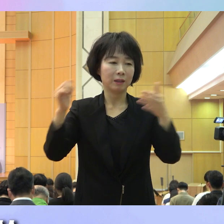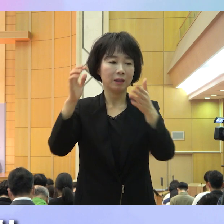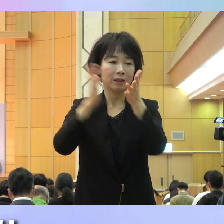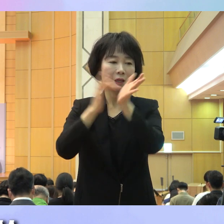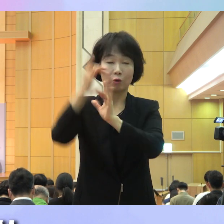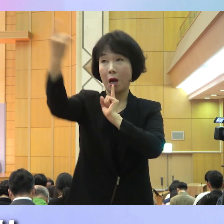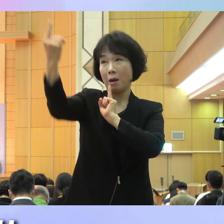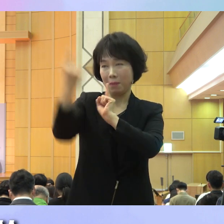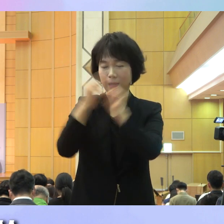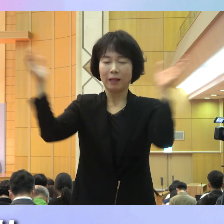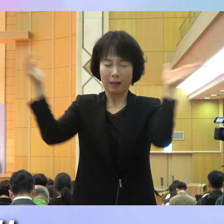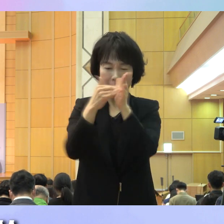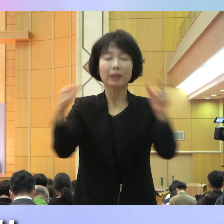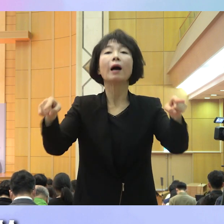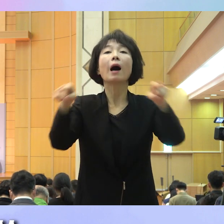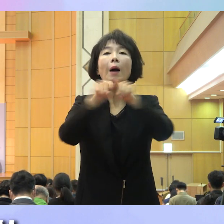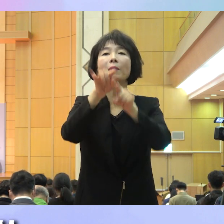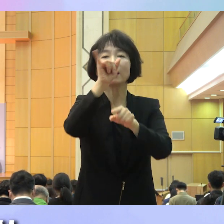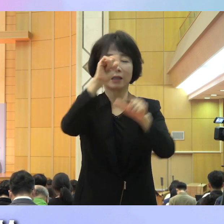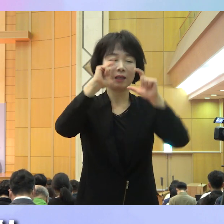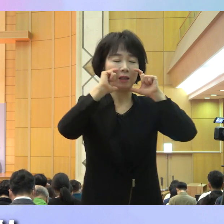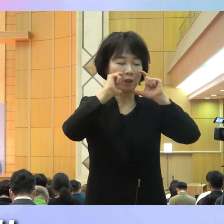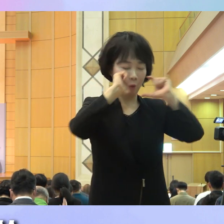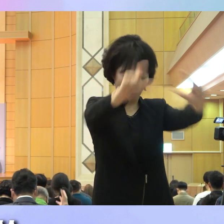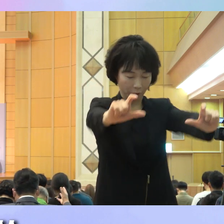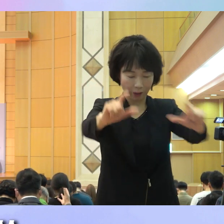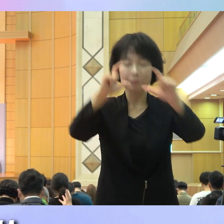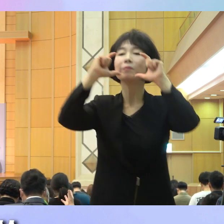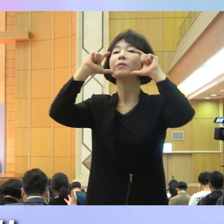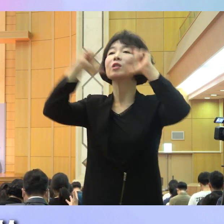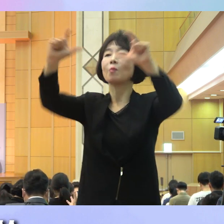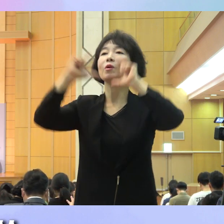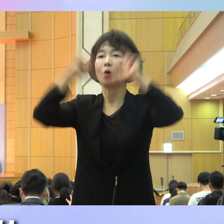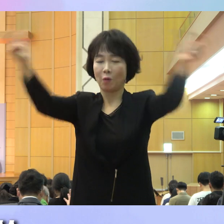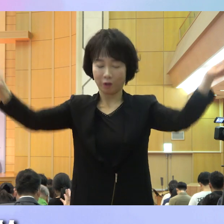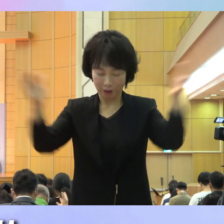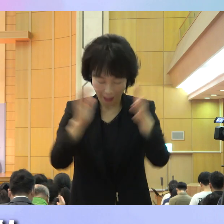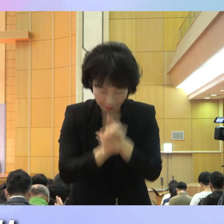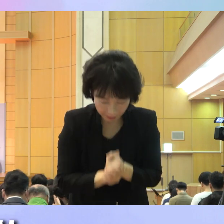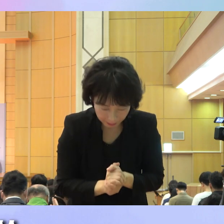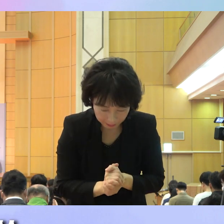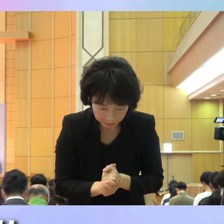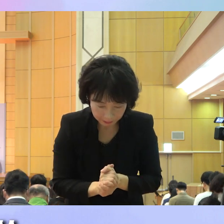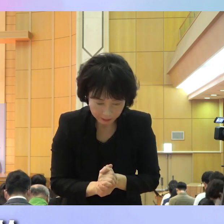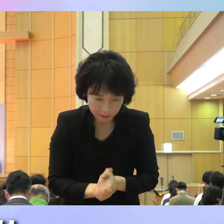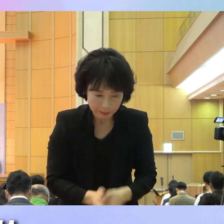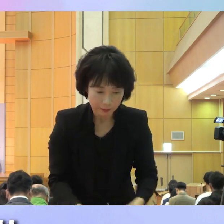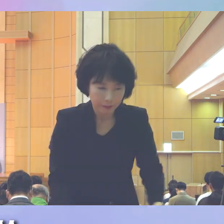가는 그날까지 함께 하실지어다. 아멘.